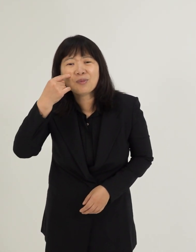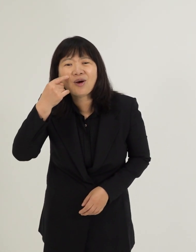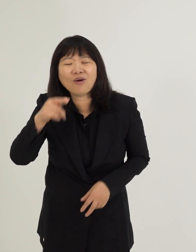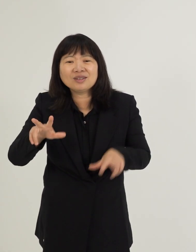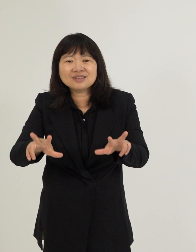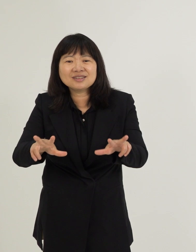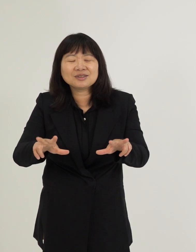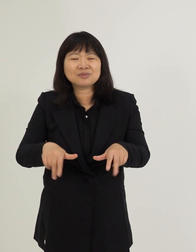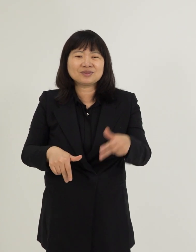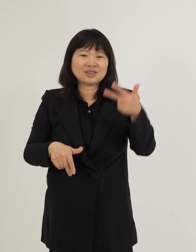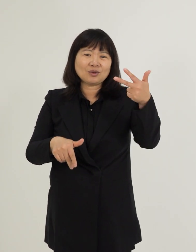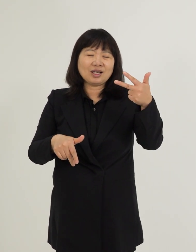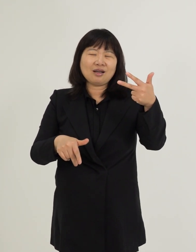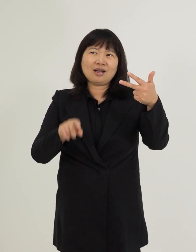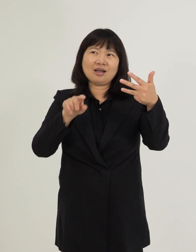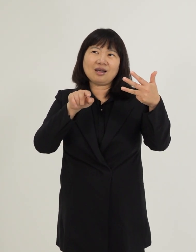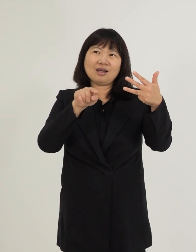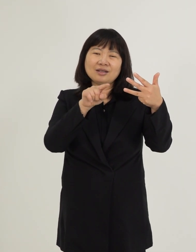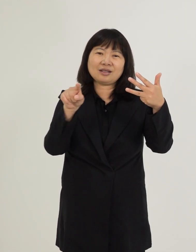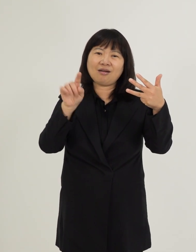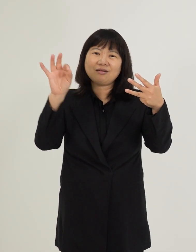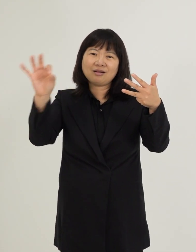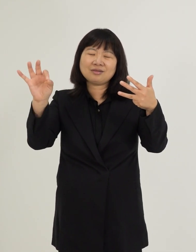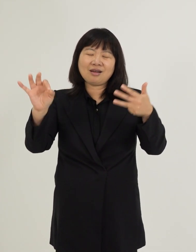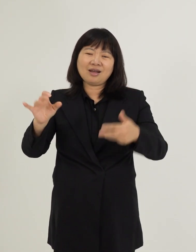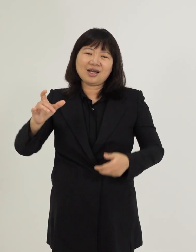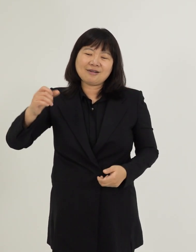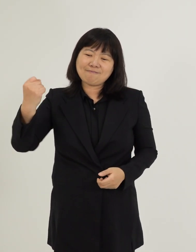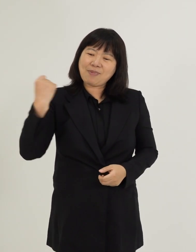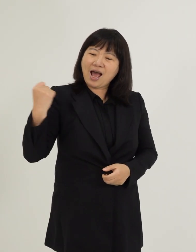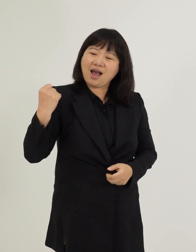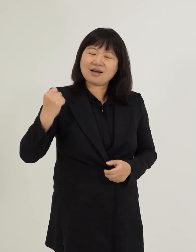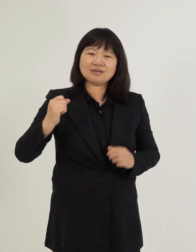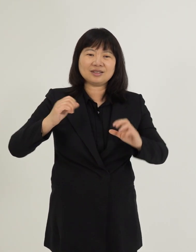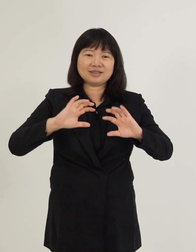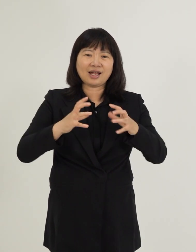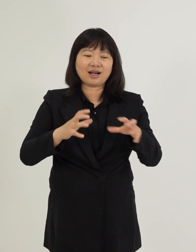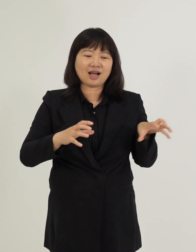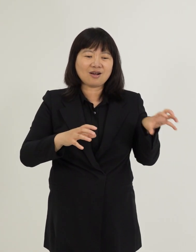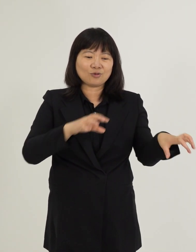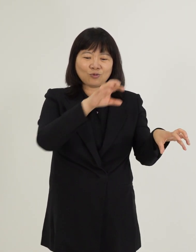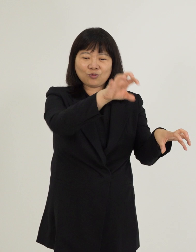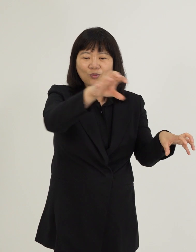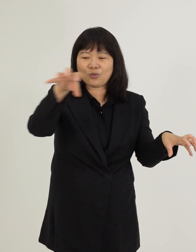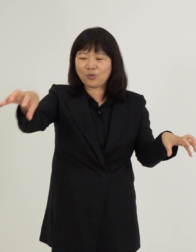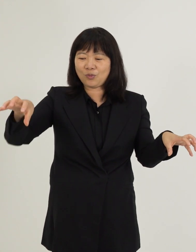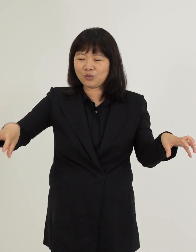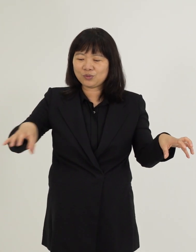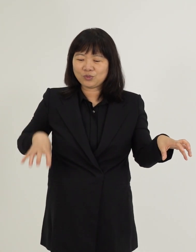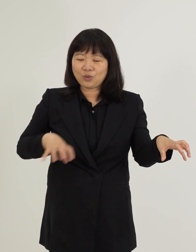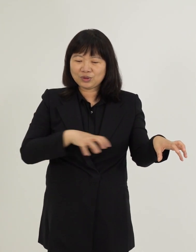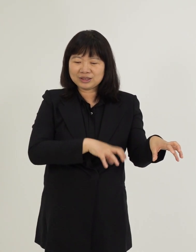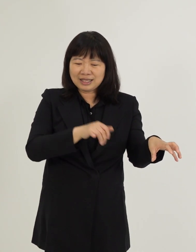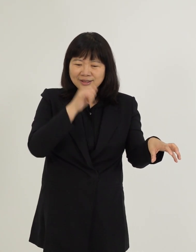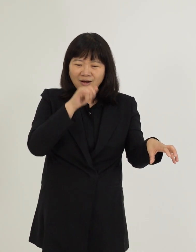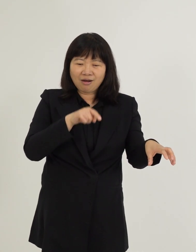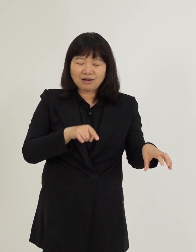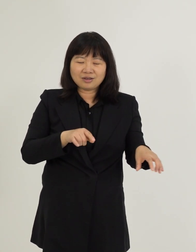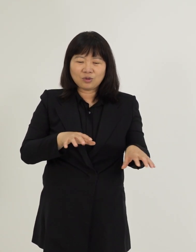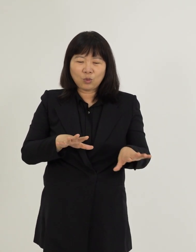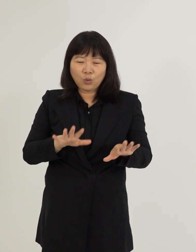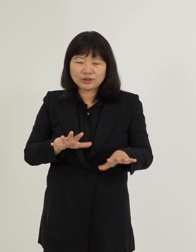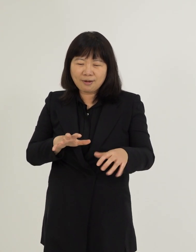지금 8개에서 10개의 열강들이 뺑 둘러쳐가지고 오늘 먹을까 내일 먹을까